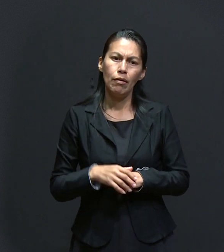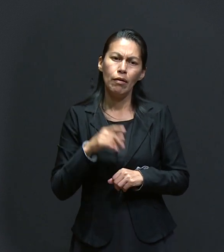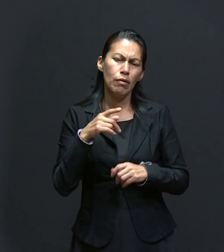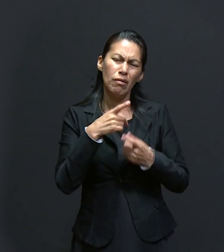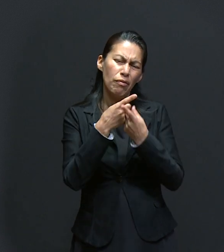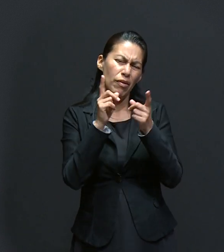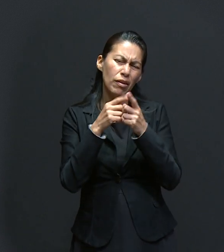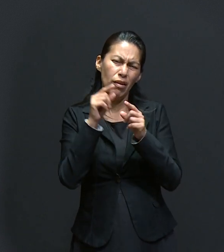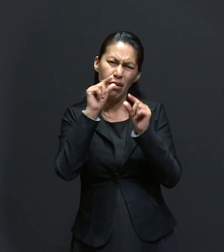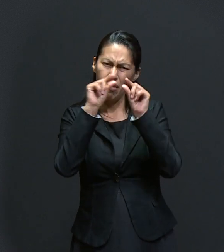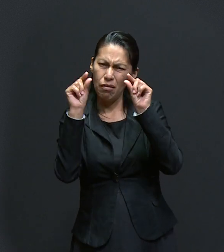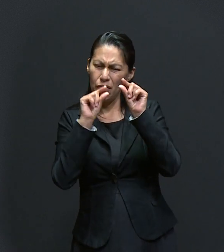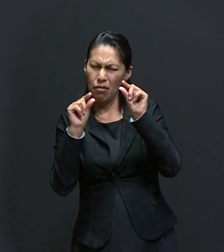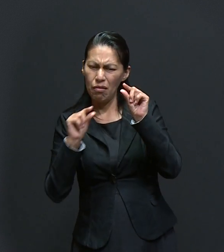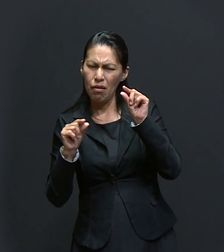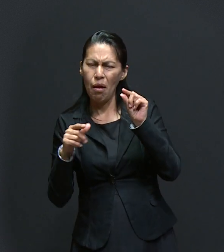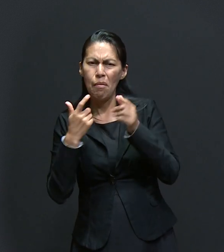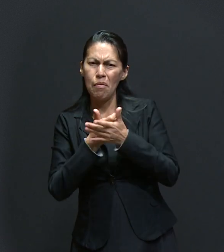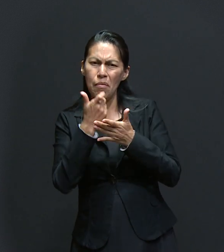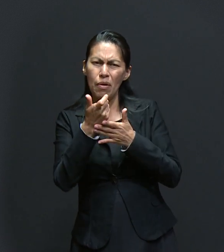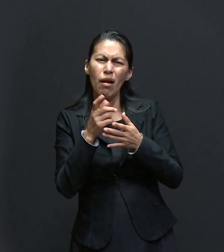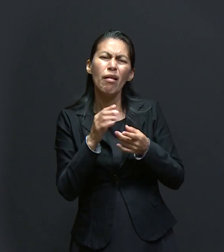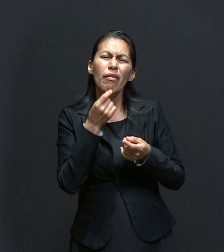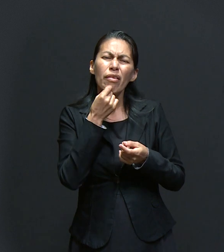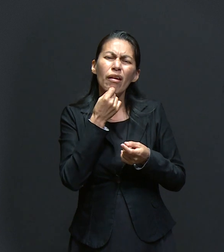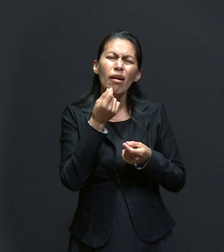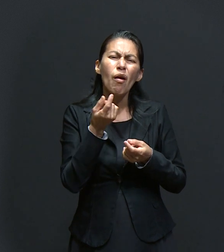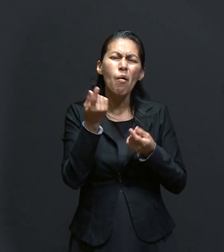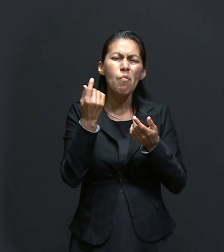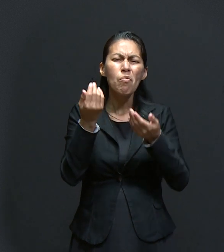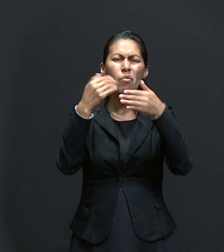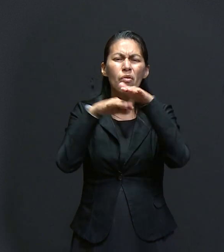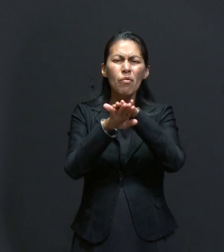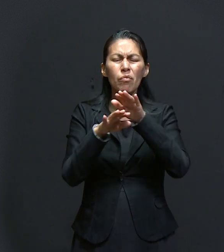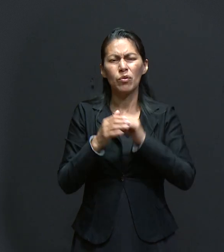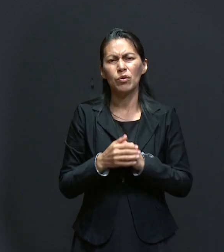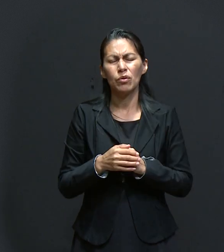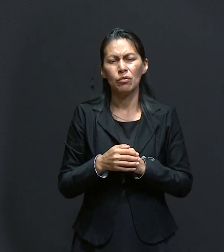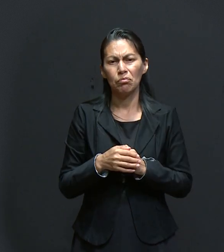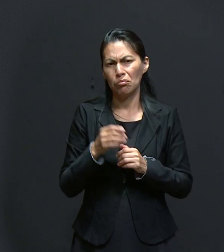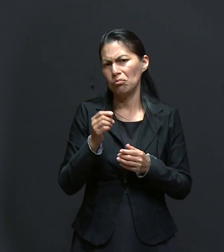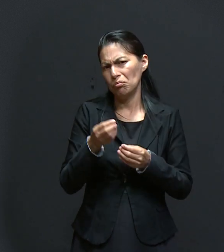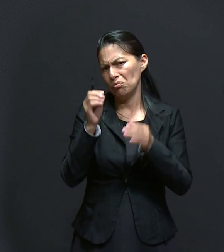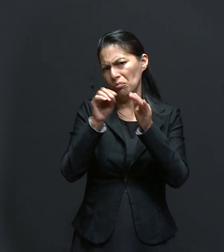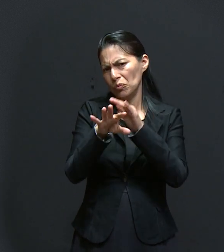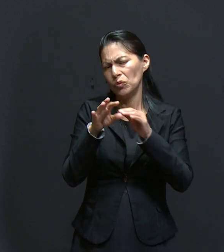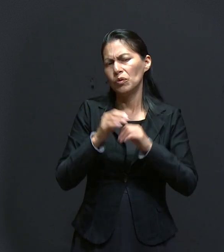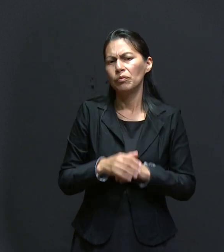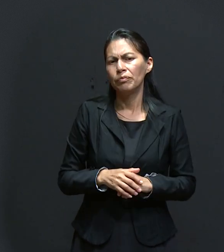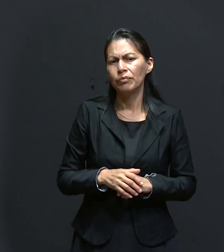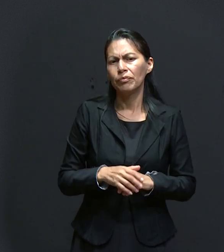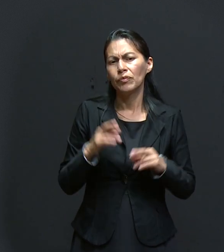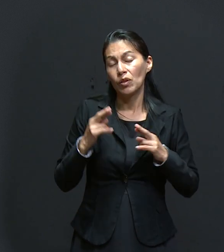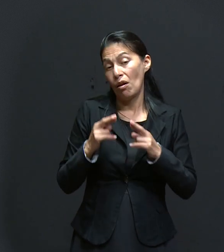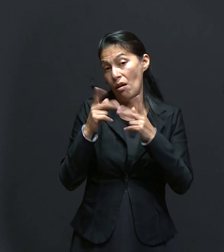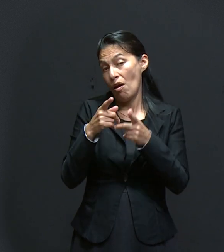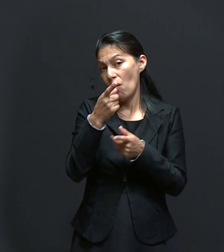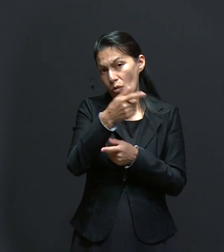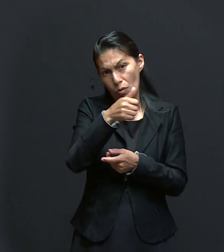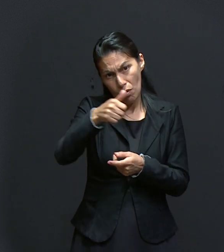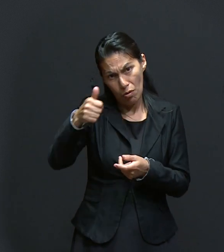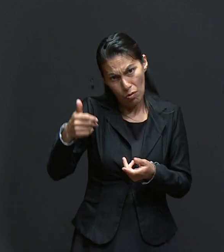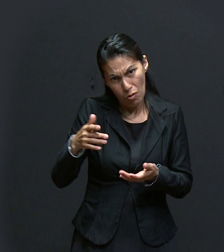también y opción 4 y 6 es en eeuu o sea si una persona que quiera donar puede emplear esos